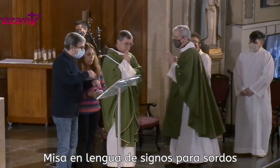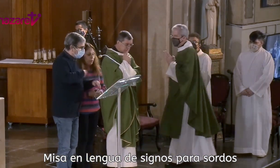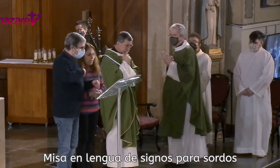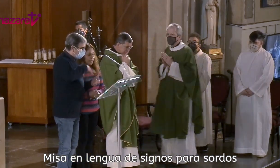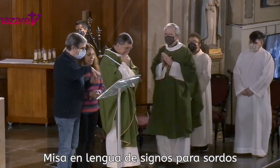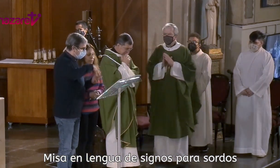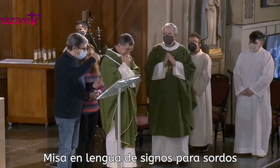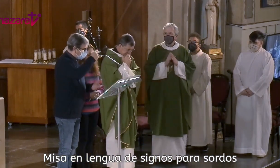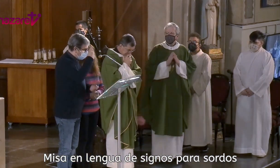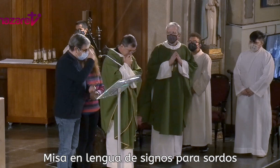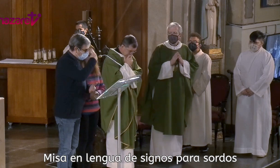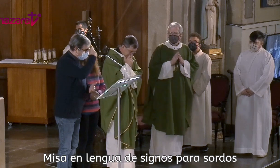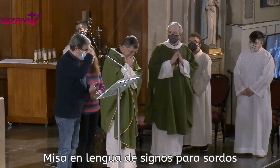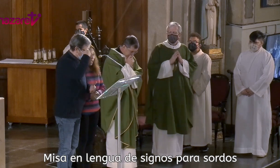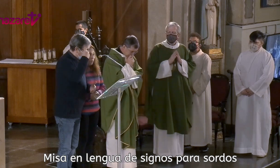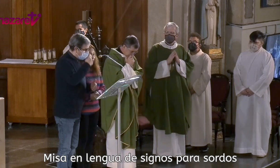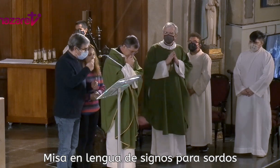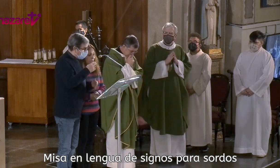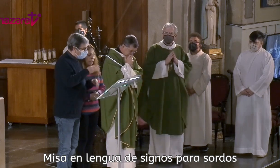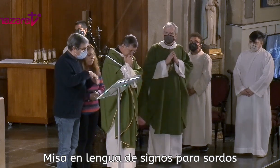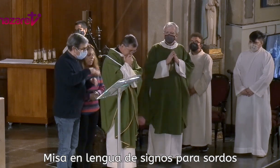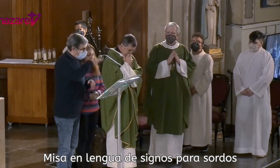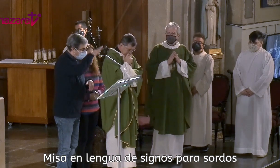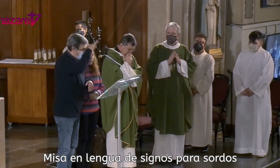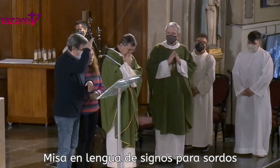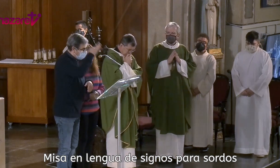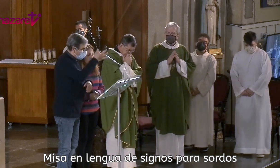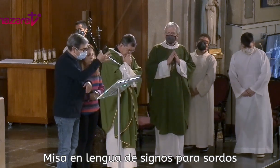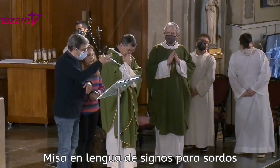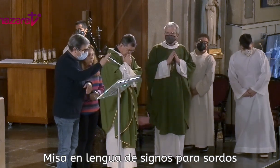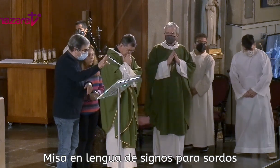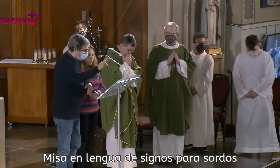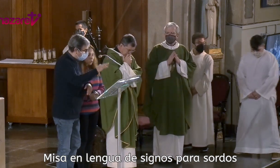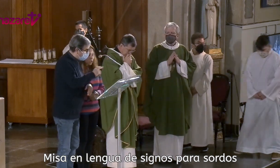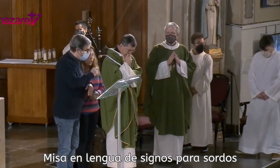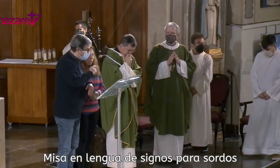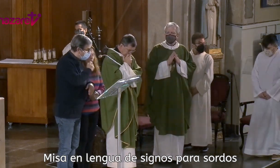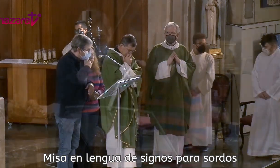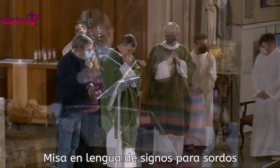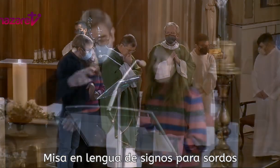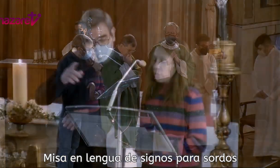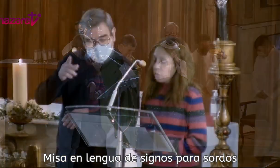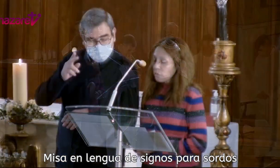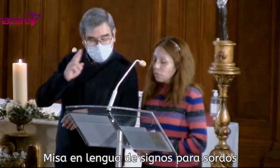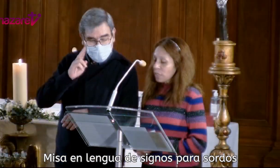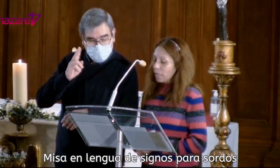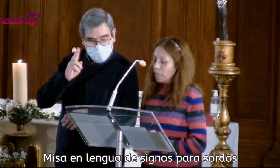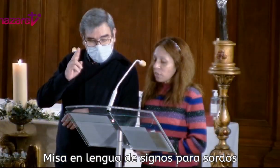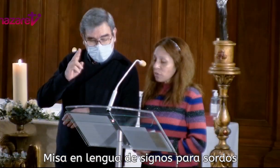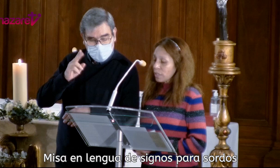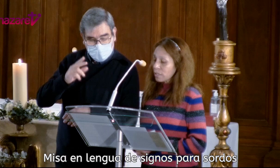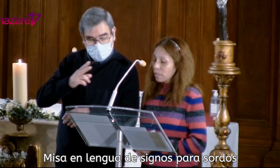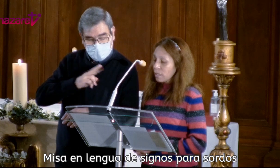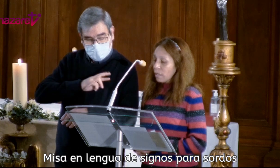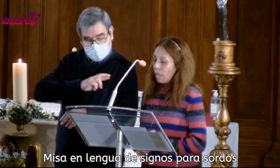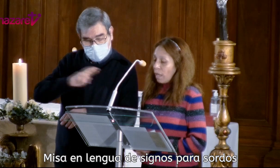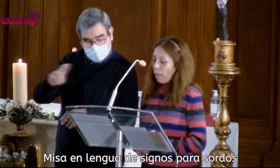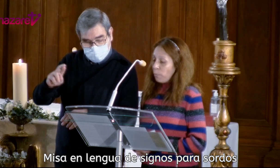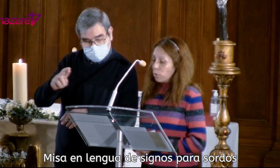Por la Iglesia Católica, por el Papa Francisco y los obispos, por los religiosos y religiosas, por todo